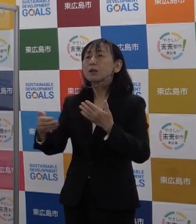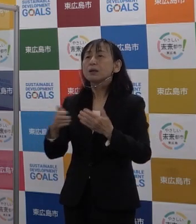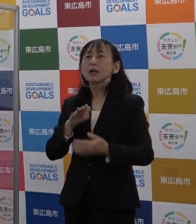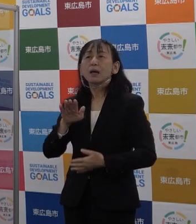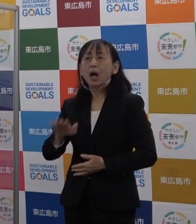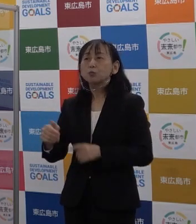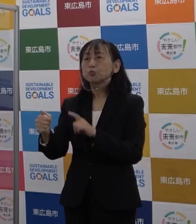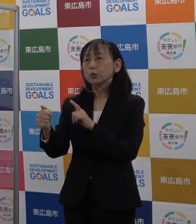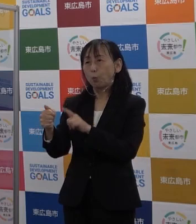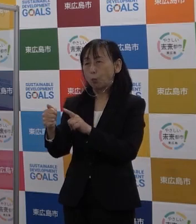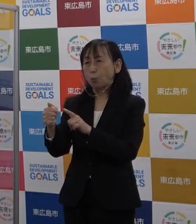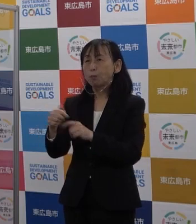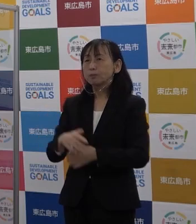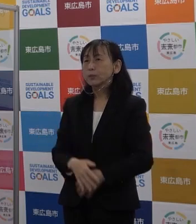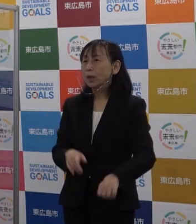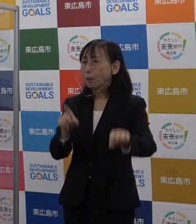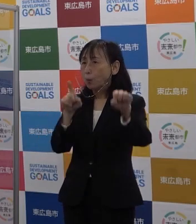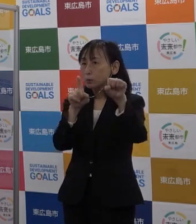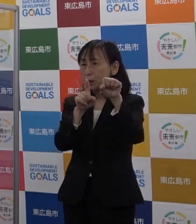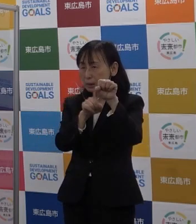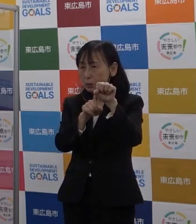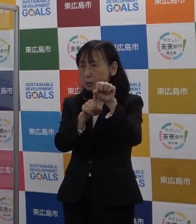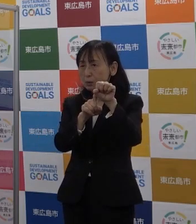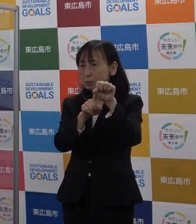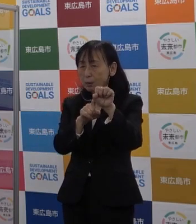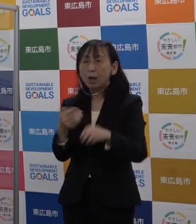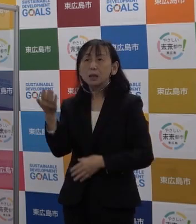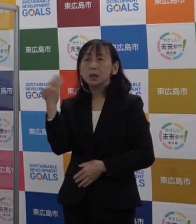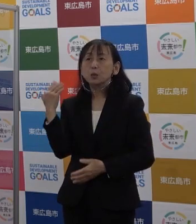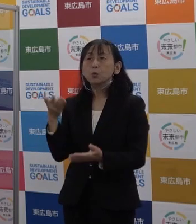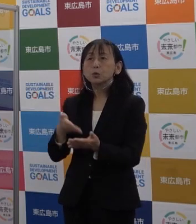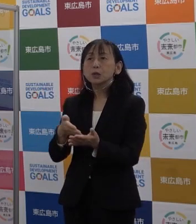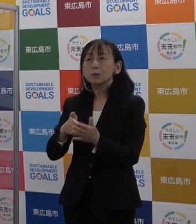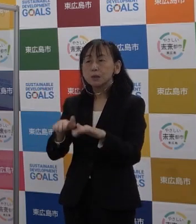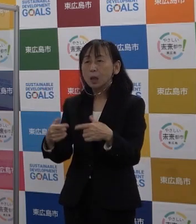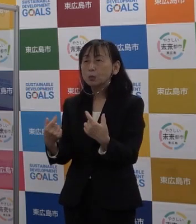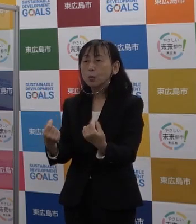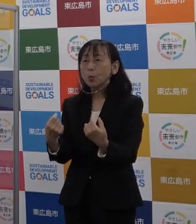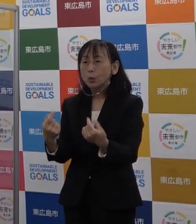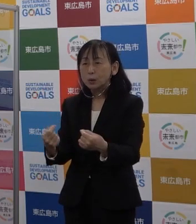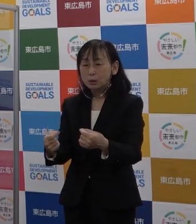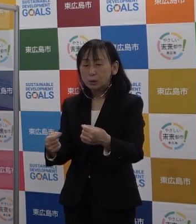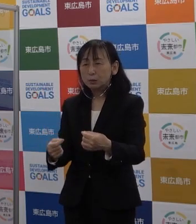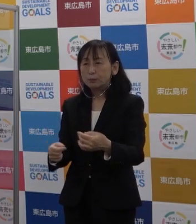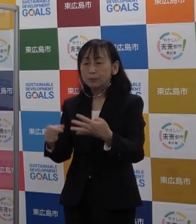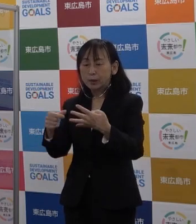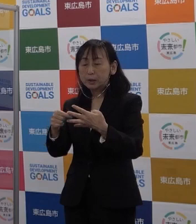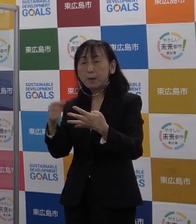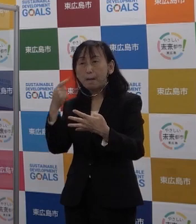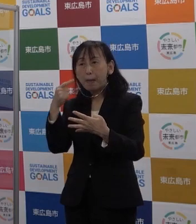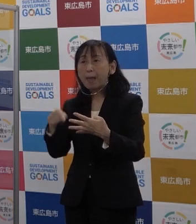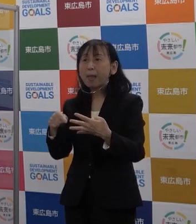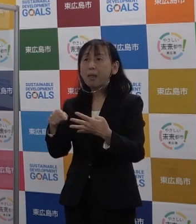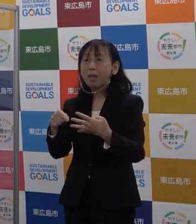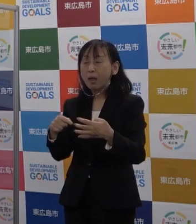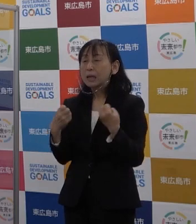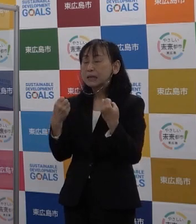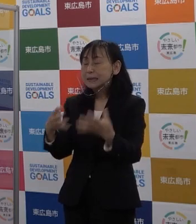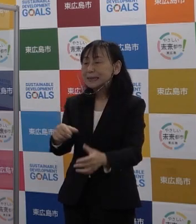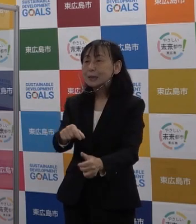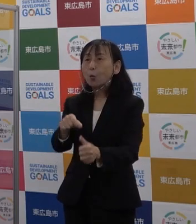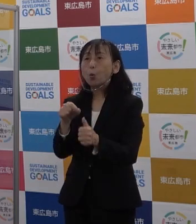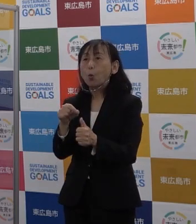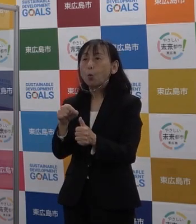ります。まあ、目的は先ほど申し上げました。いうのは、この2番目に書いてますような、まあ、新規雇用の促